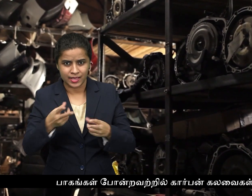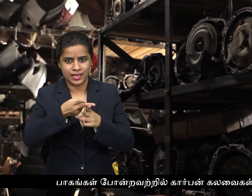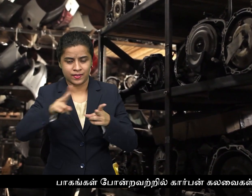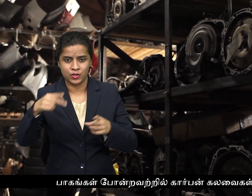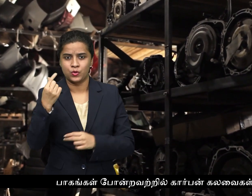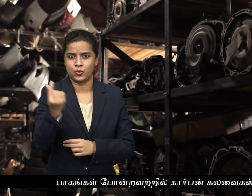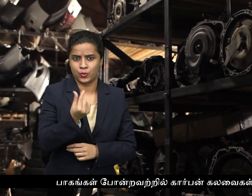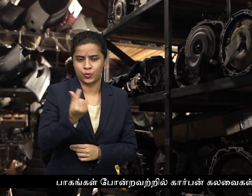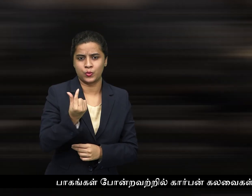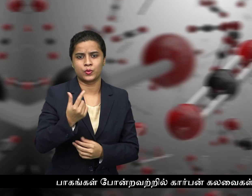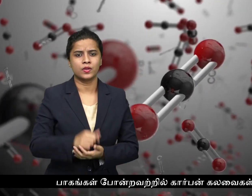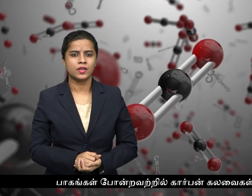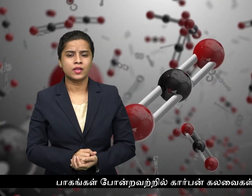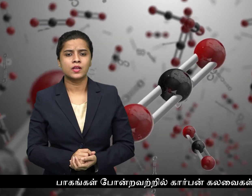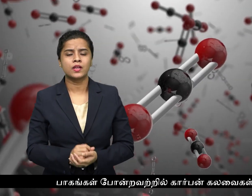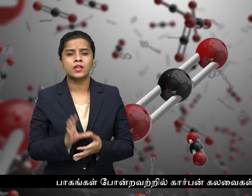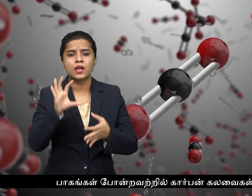பாகங்கள் போன்றவற்றில் கார்பன் கலவைகள் உள்ளன.